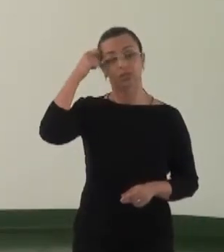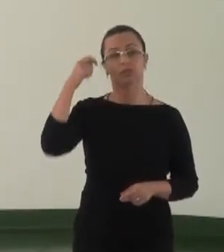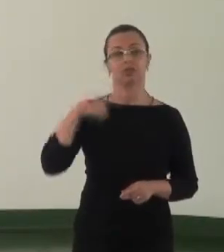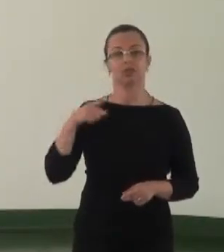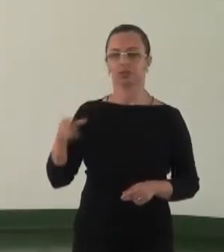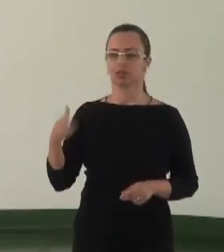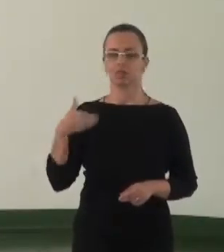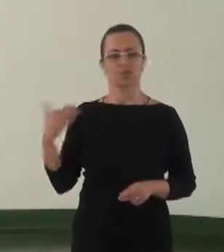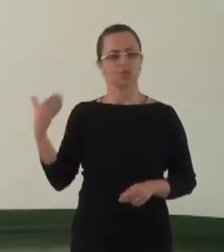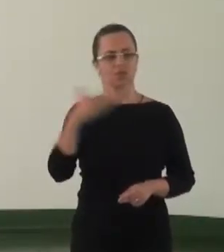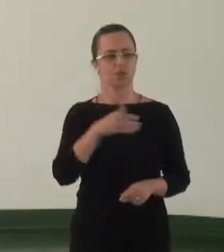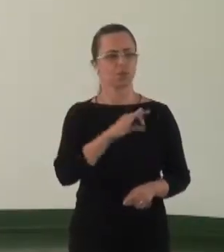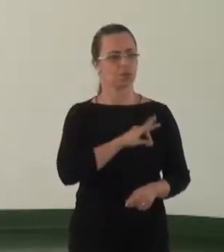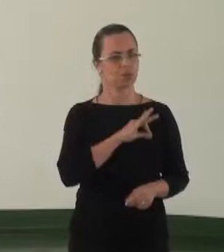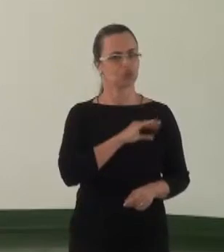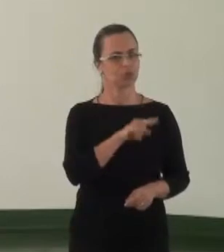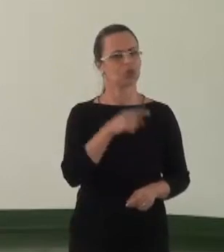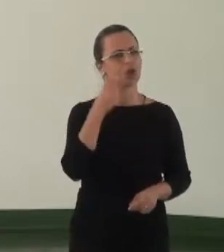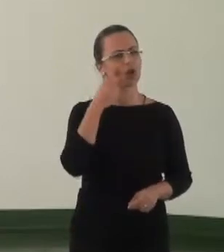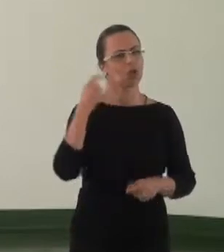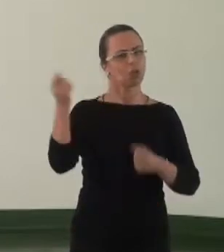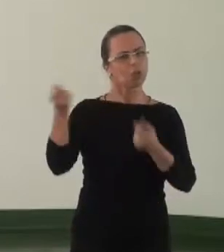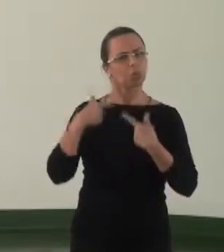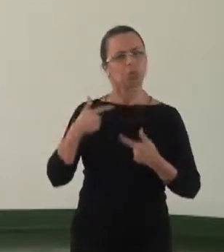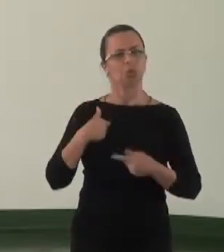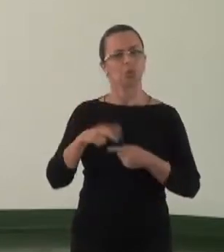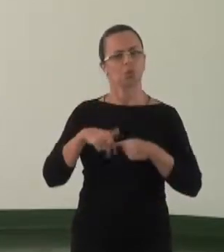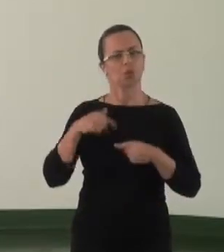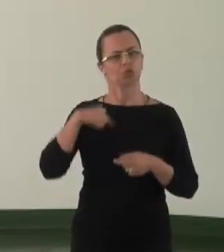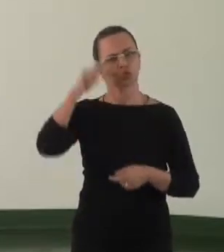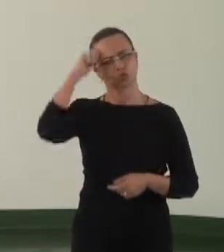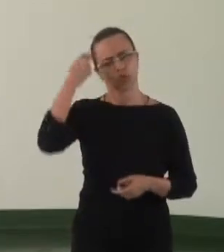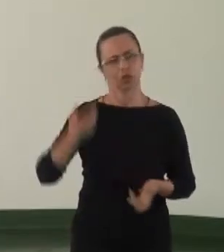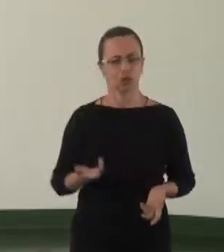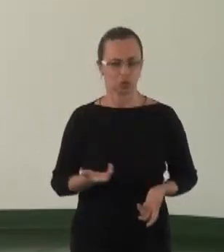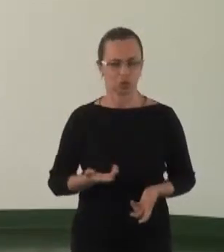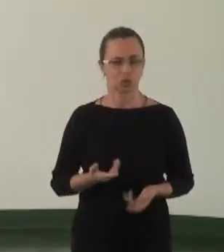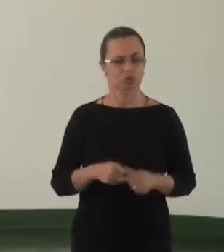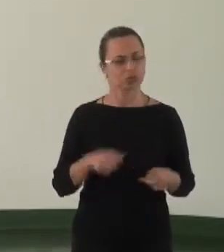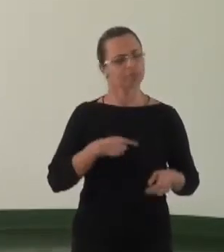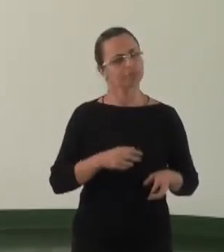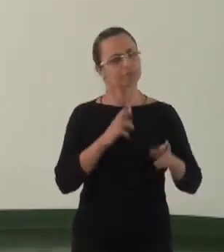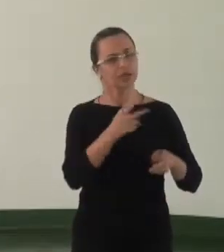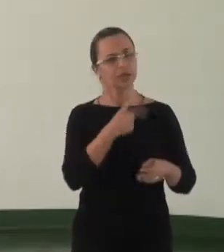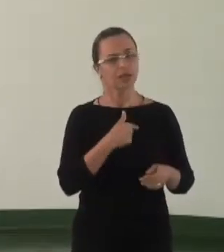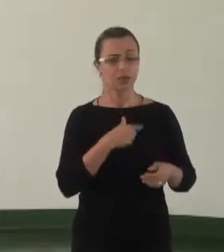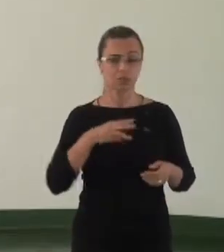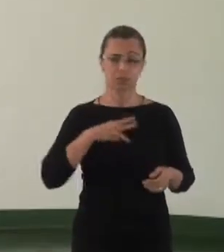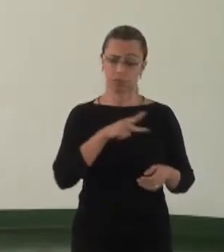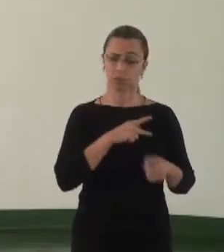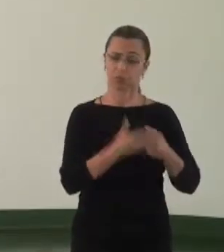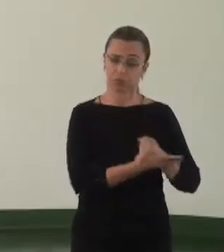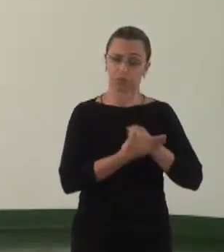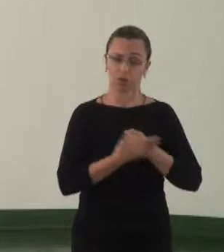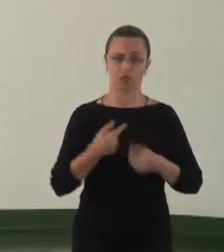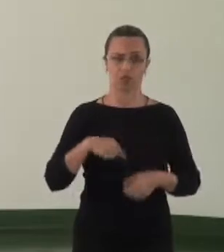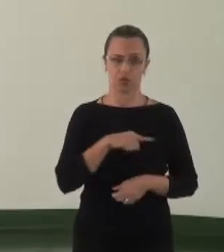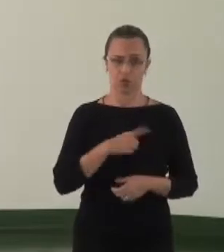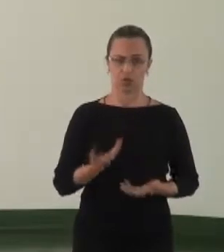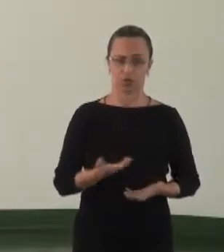na polícia falar: olha, sofri injúria racial, sofri racismo. E a gente espera respaldo do Ministério Público em relação a